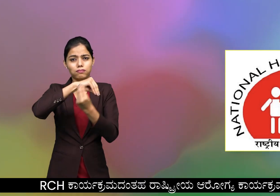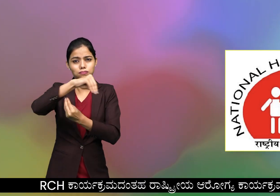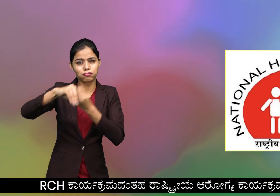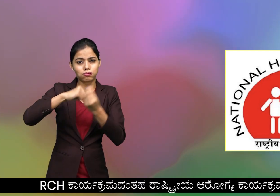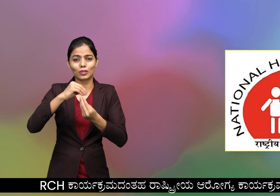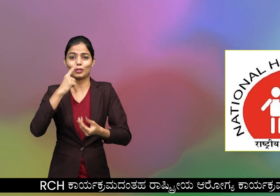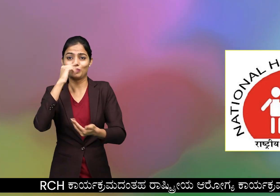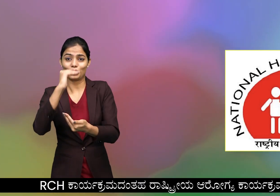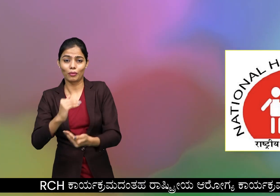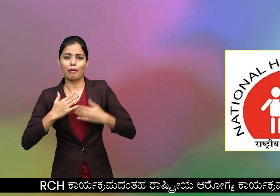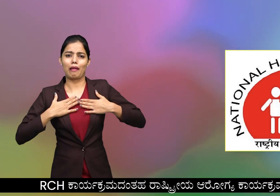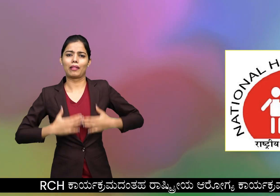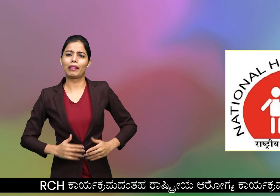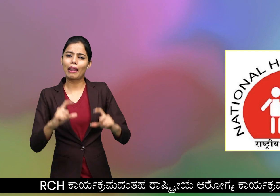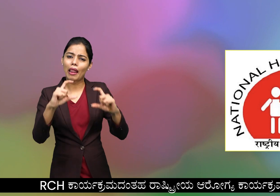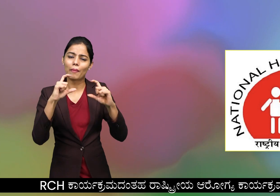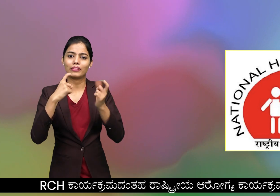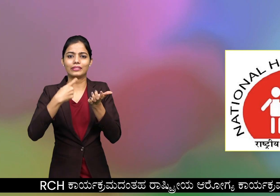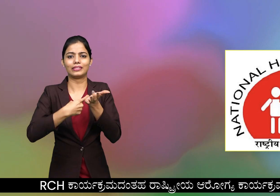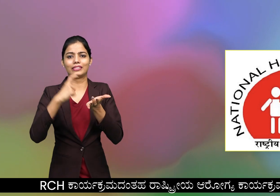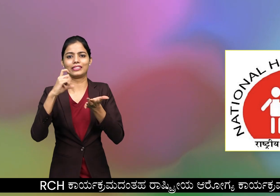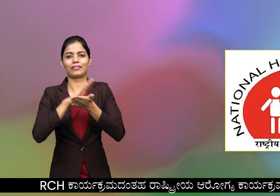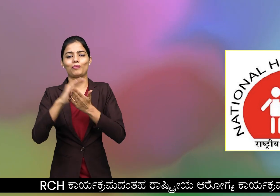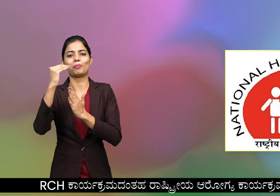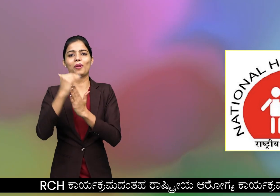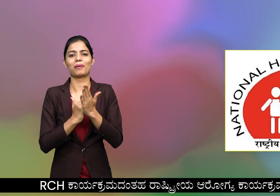RCH ಕಾರ್ಯಕ್ರಮದಂತಹ ರಾಷ್ಟ್ರೀಯ ಆರೋಗ್ಯ ಕಾರ್ಯಕ್ರಮಗಳನ್ನು ಪ್ರಾರಂಭಿಸಿತು.